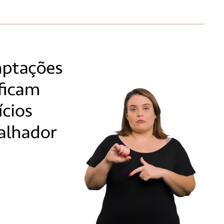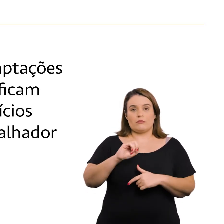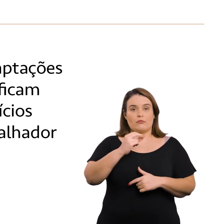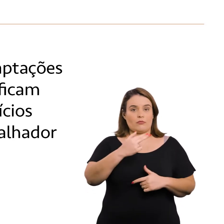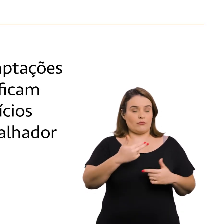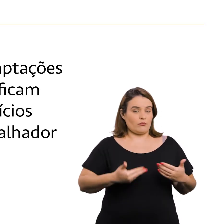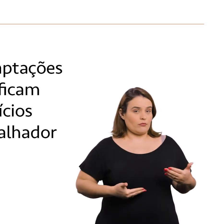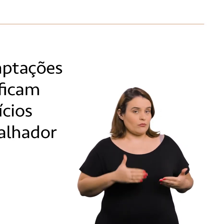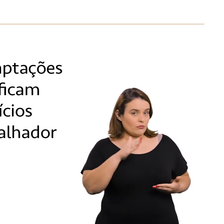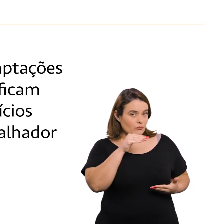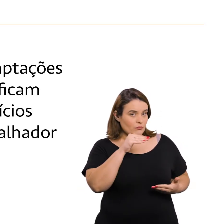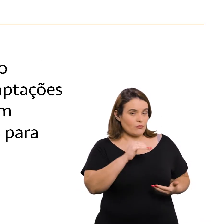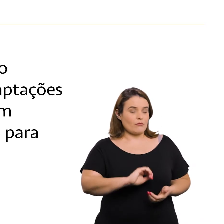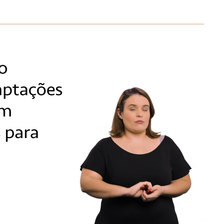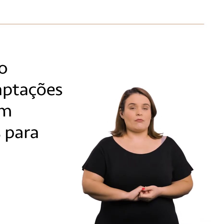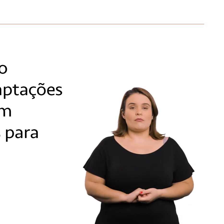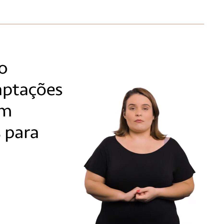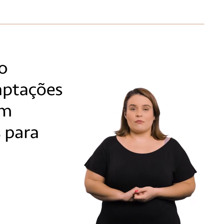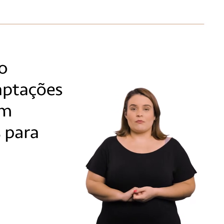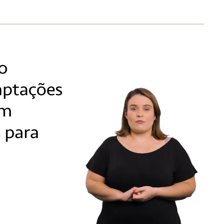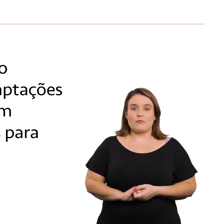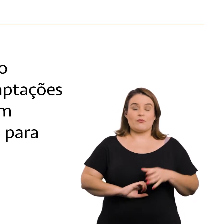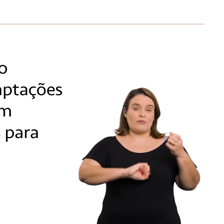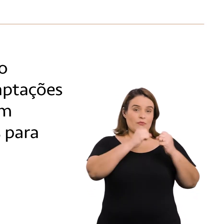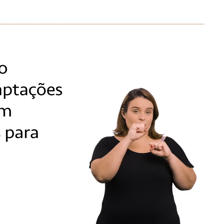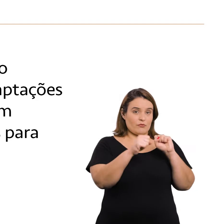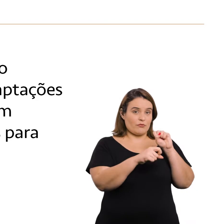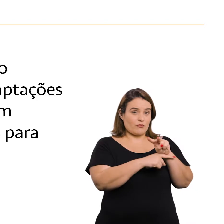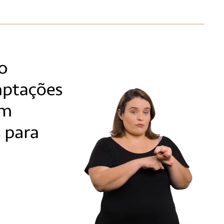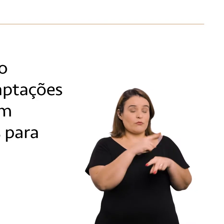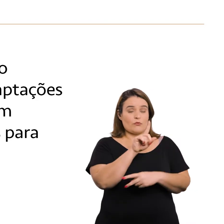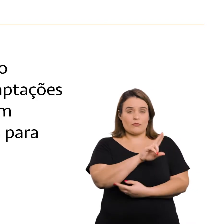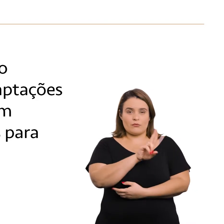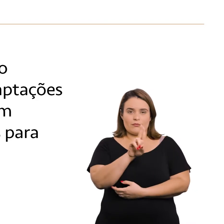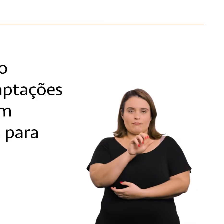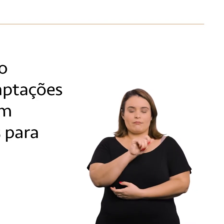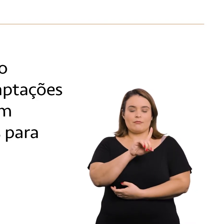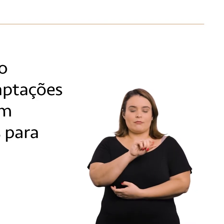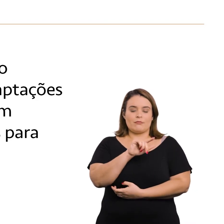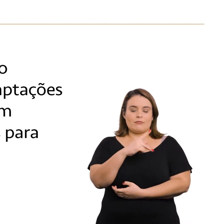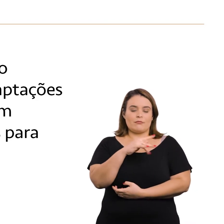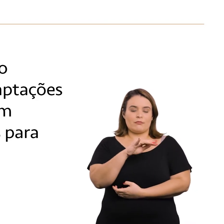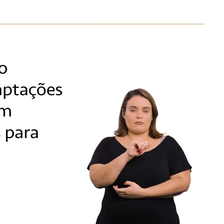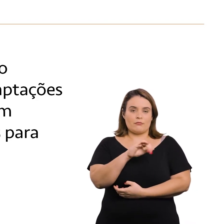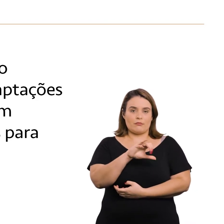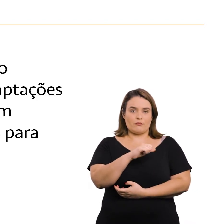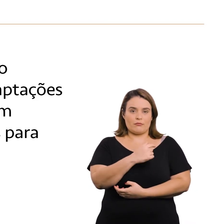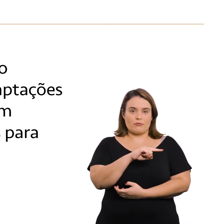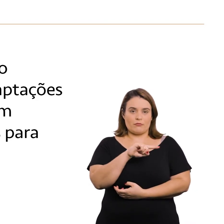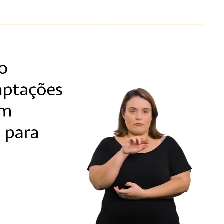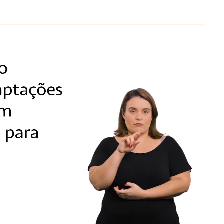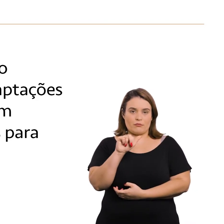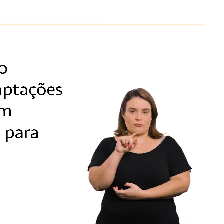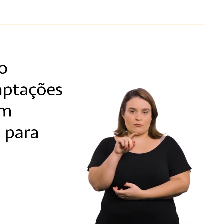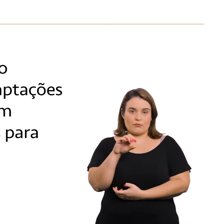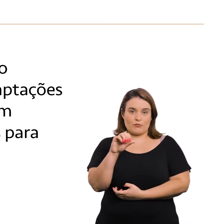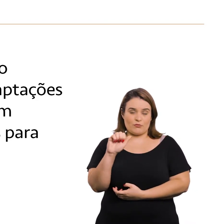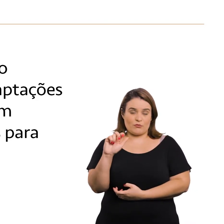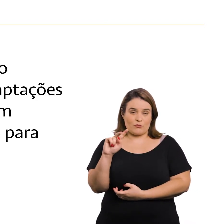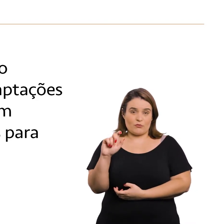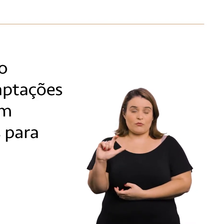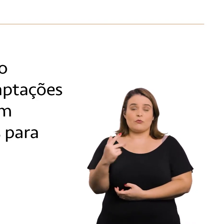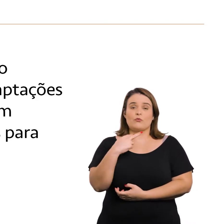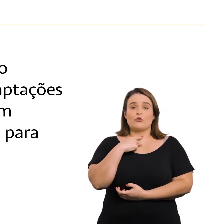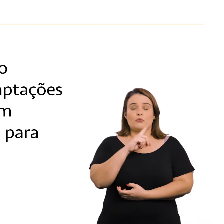como para o empregador. O próprio nome, adaptação razoável, sugere que as adaptações sejam feitas sem